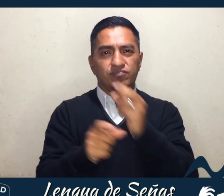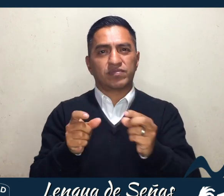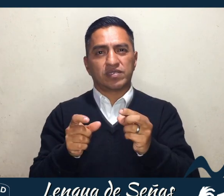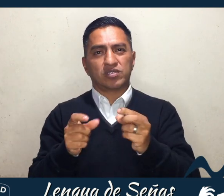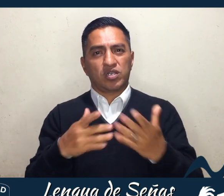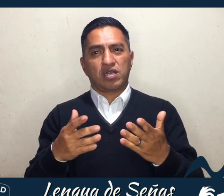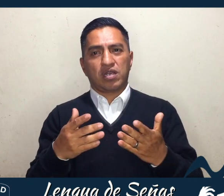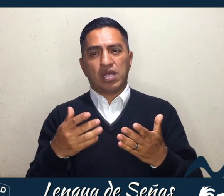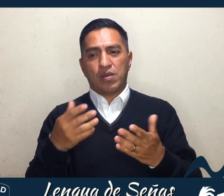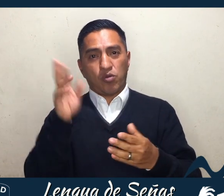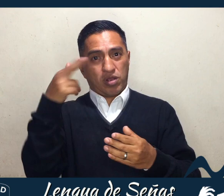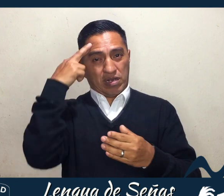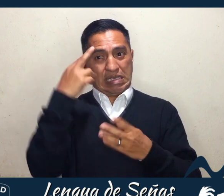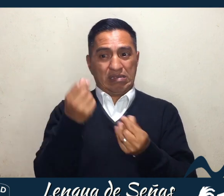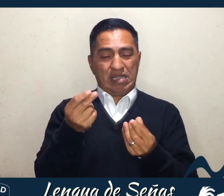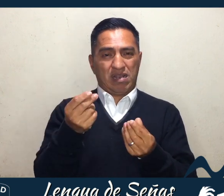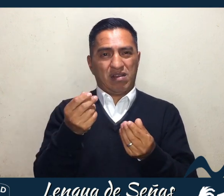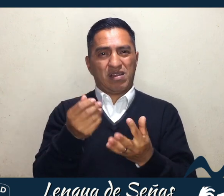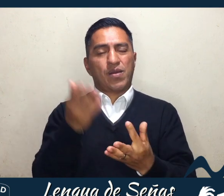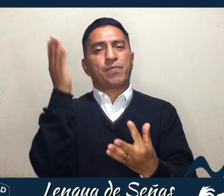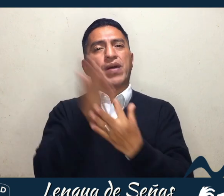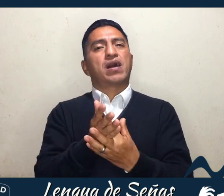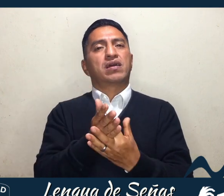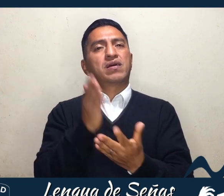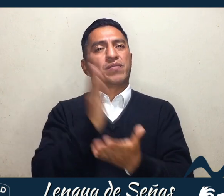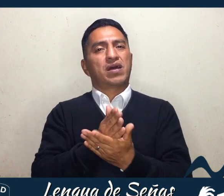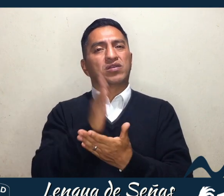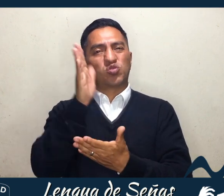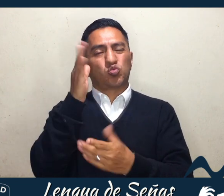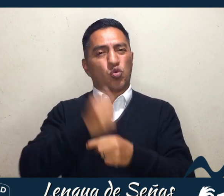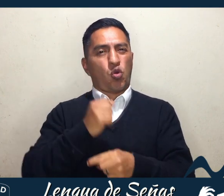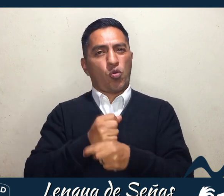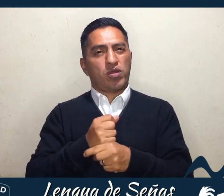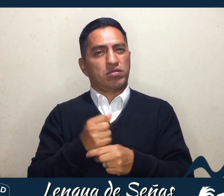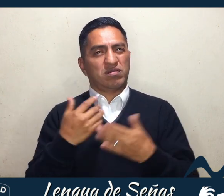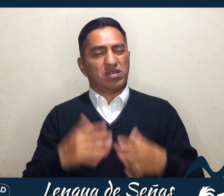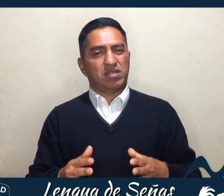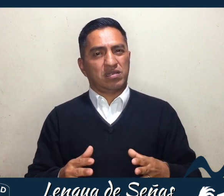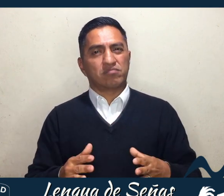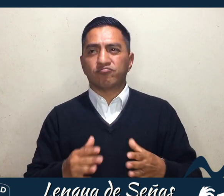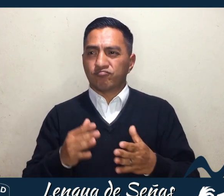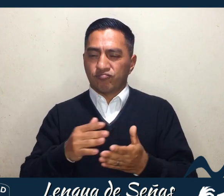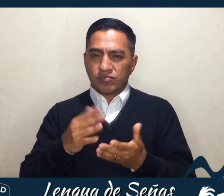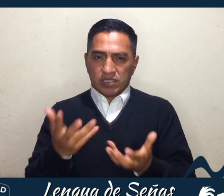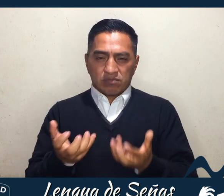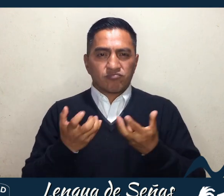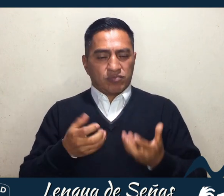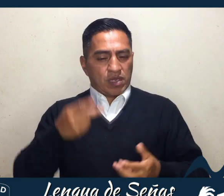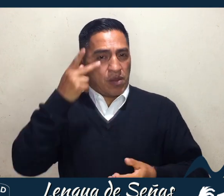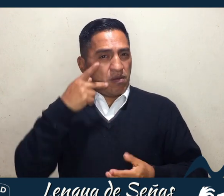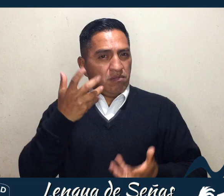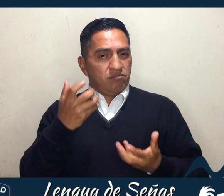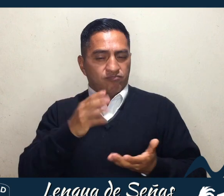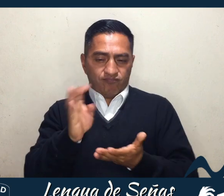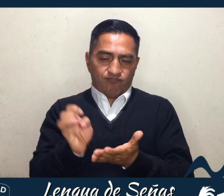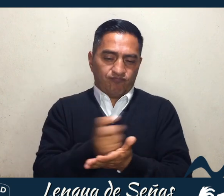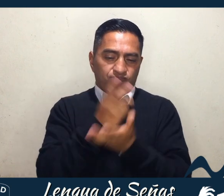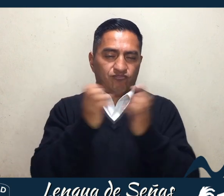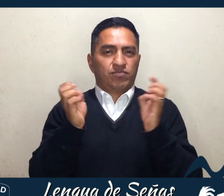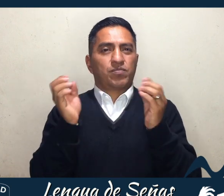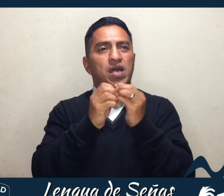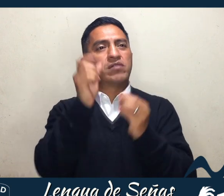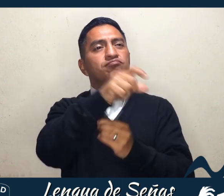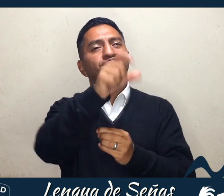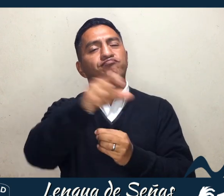cosa obstaculice este gran deseo que él tenía de llevar el evangelio a todas las personas